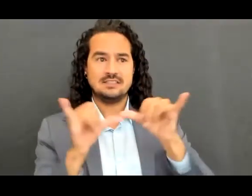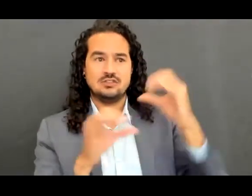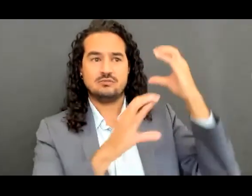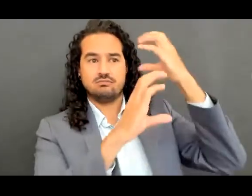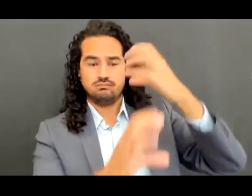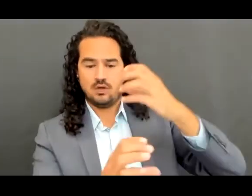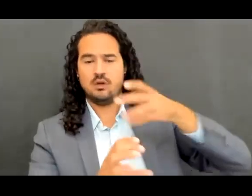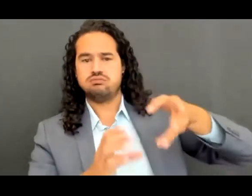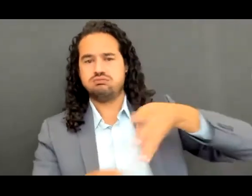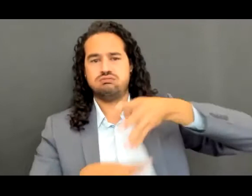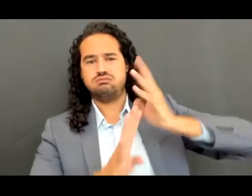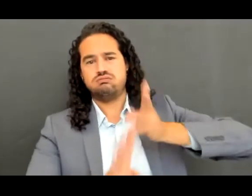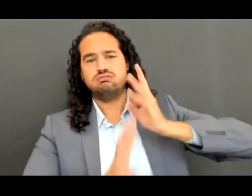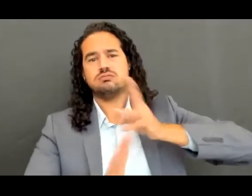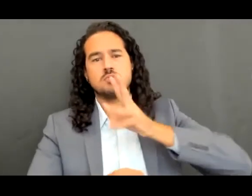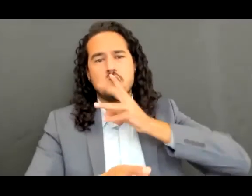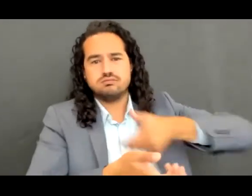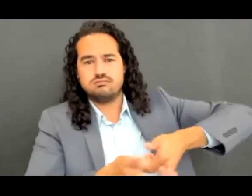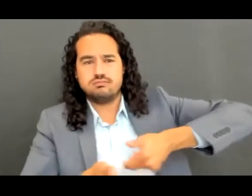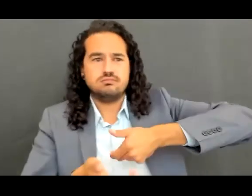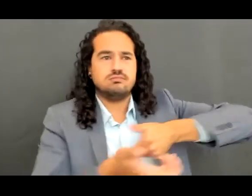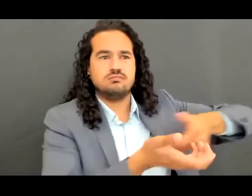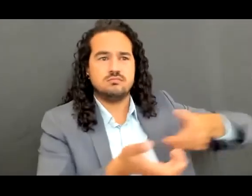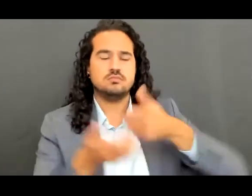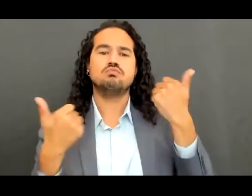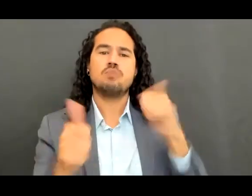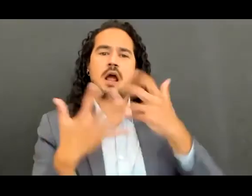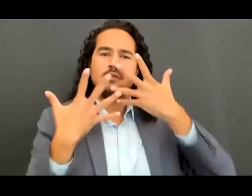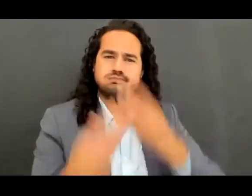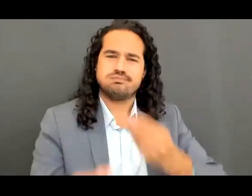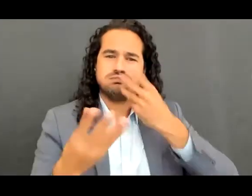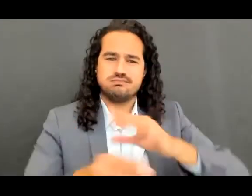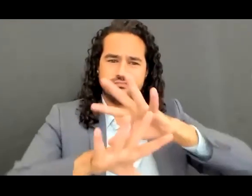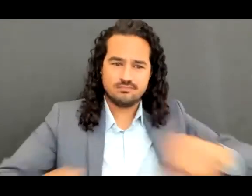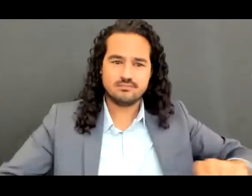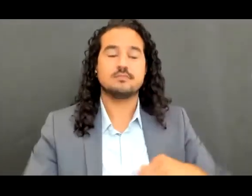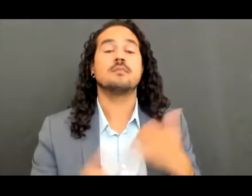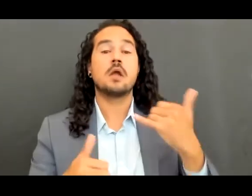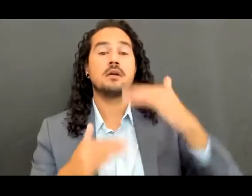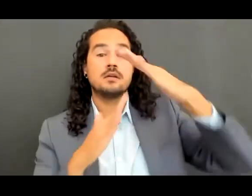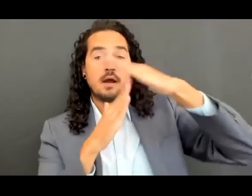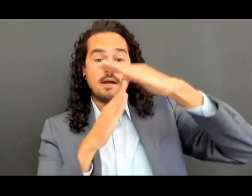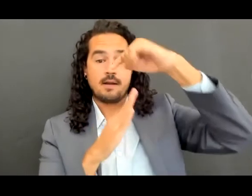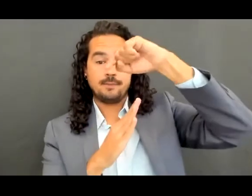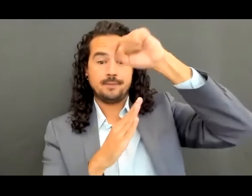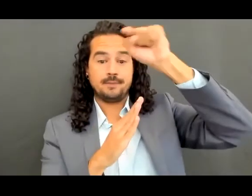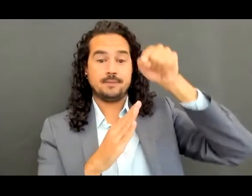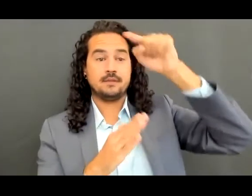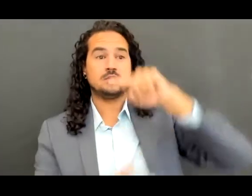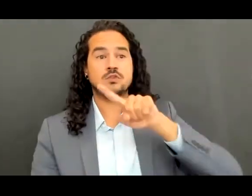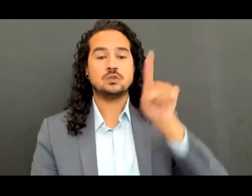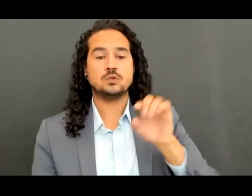contener ese incendio ahí, para asegurar esa línea. Tenemos aquí en el camino Z y en el